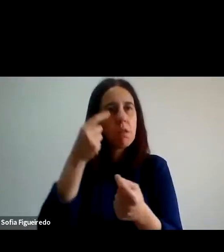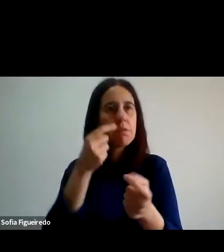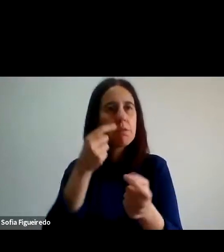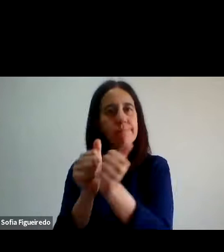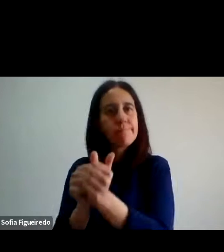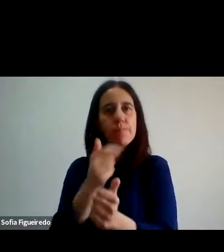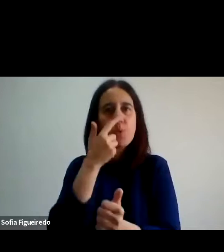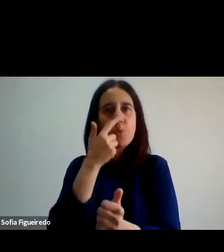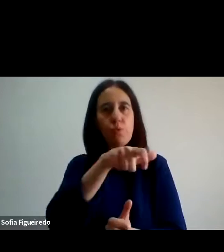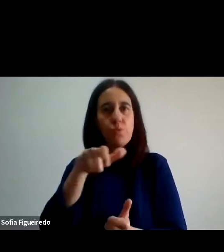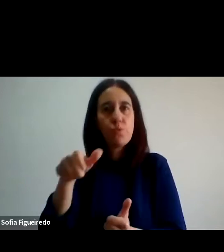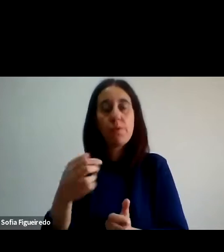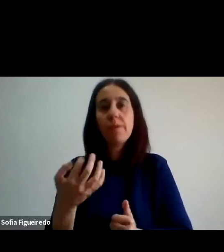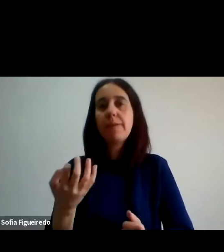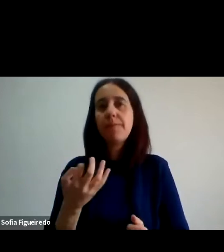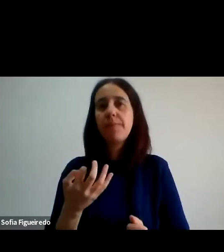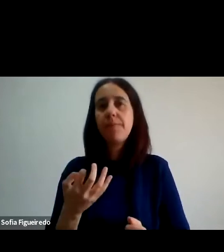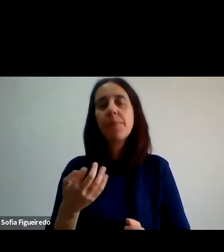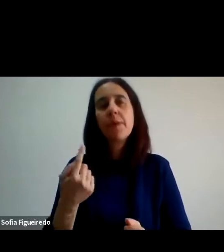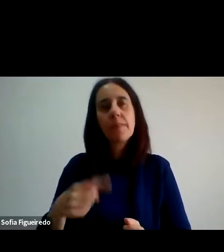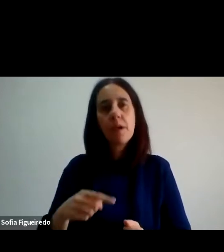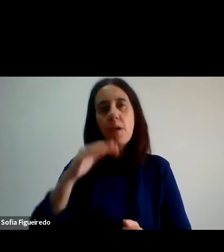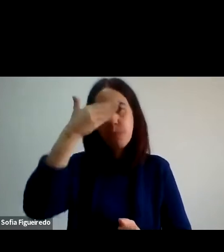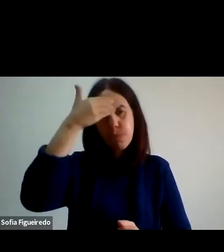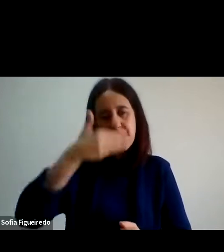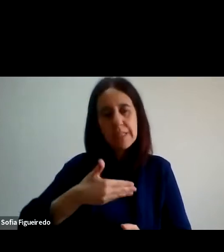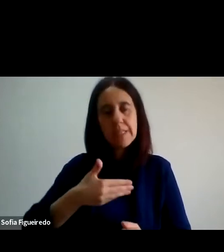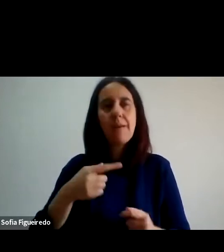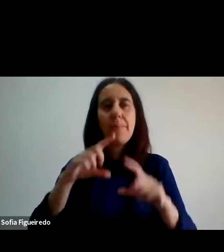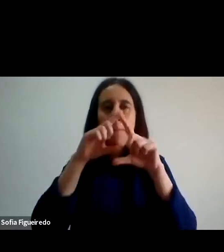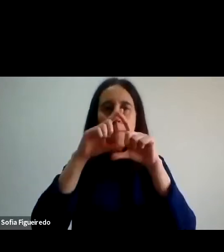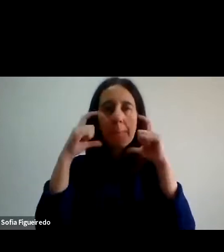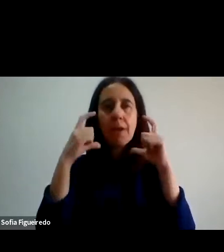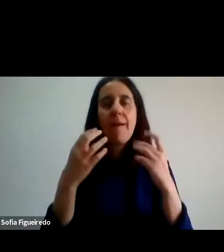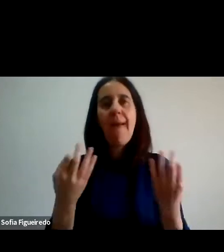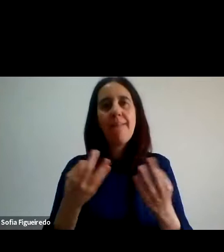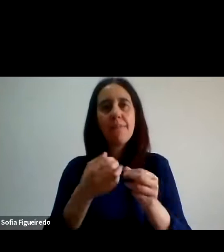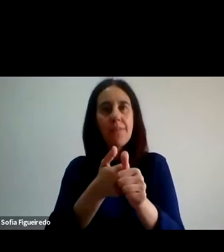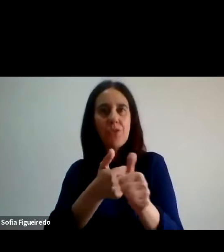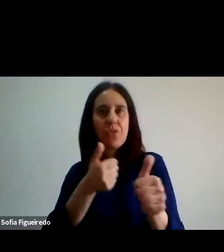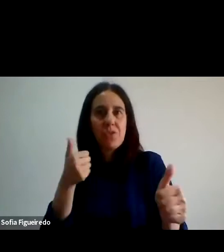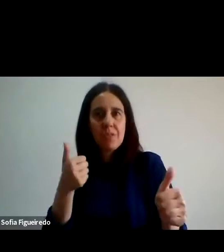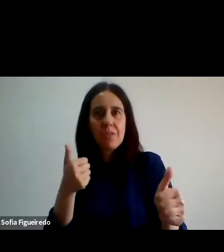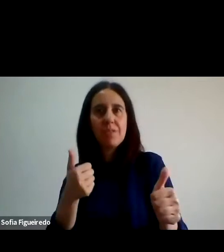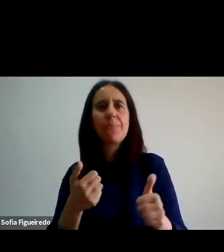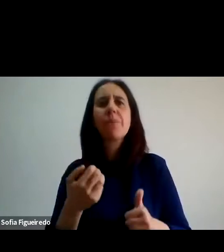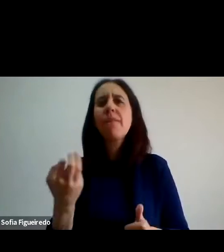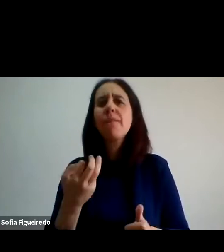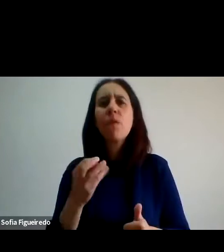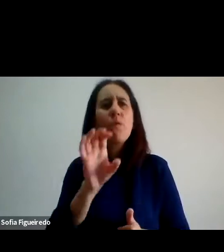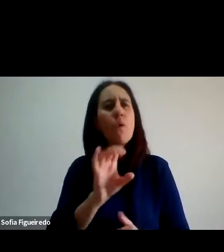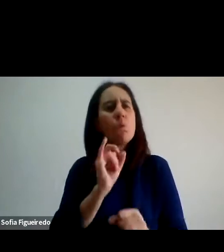outros. Portanto, mesmo que tenhamos viseiras, mesmo que tenhamos máscaras, mesmo que estejamos à distância, mesmo que tenhamos outras